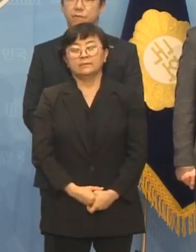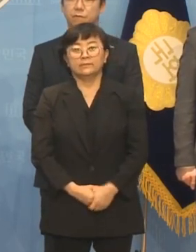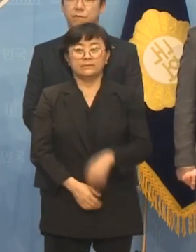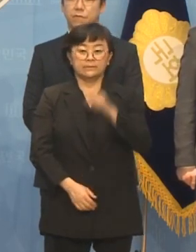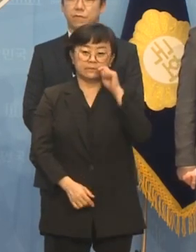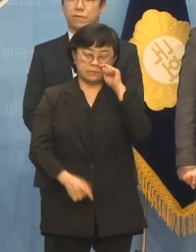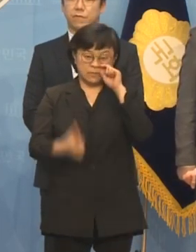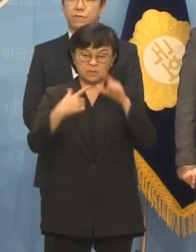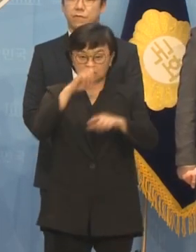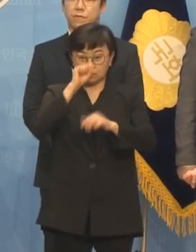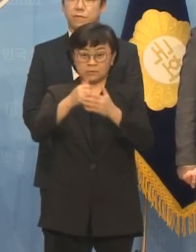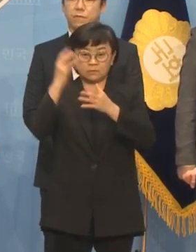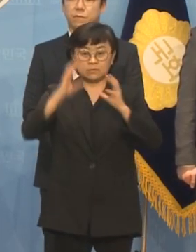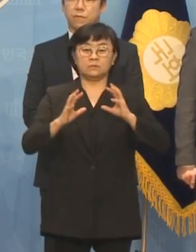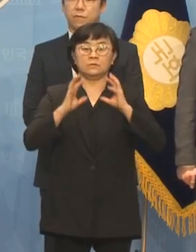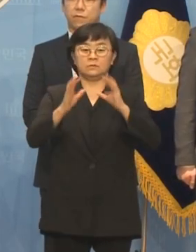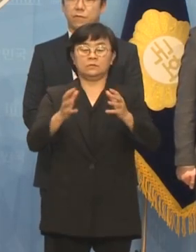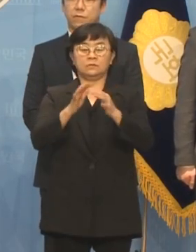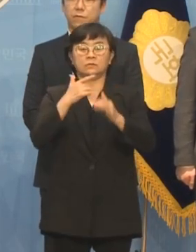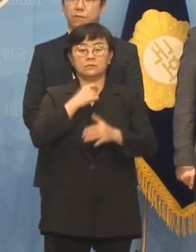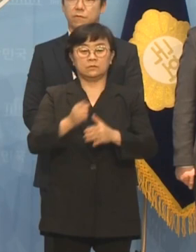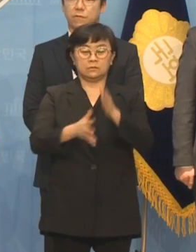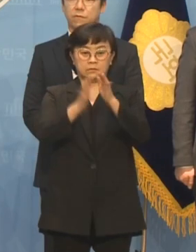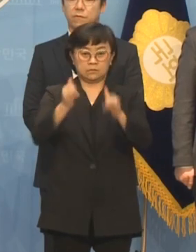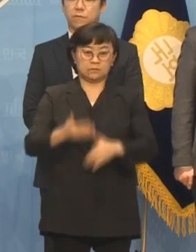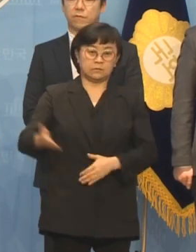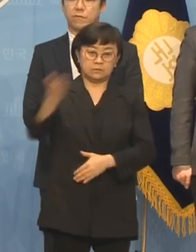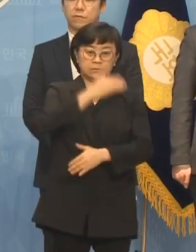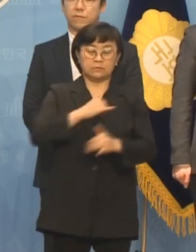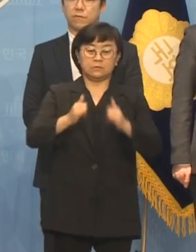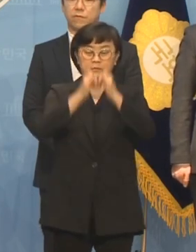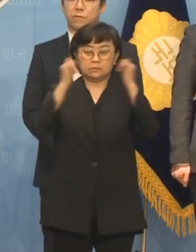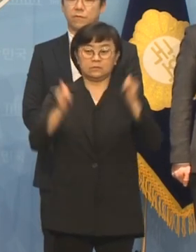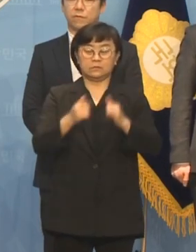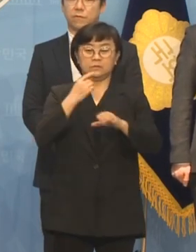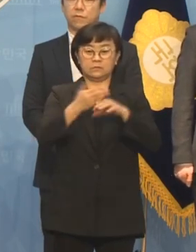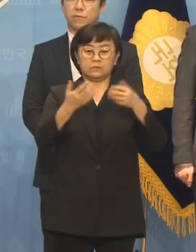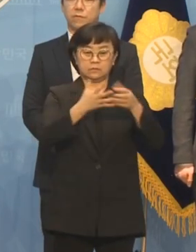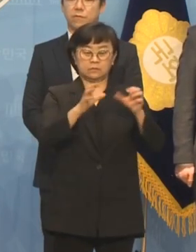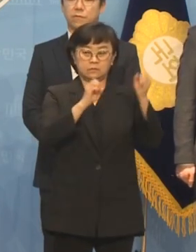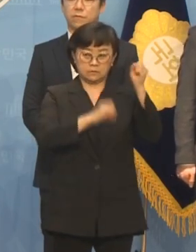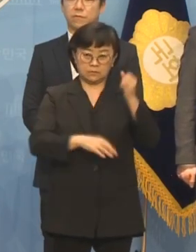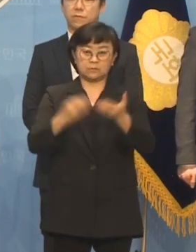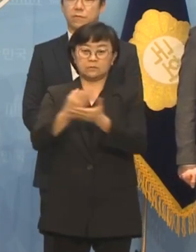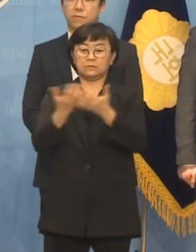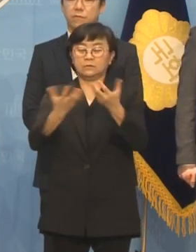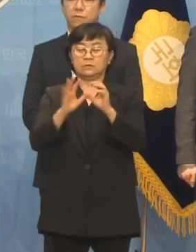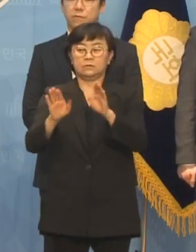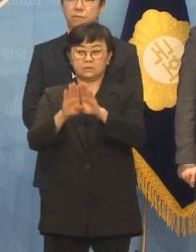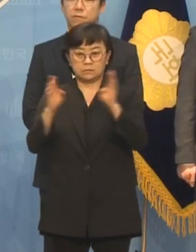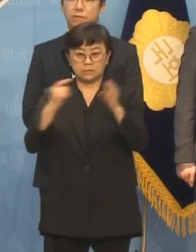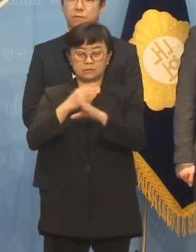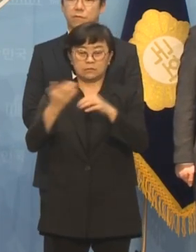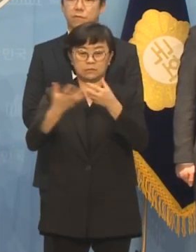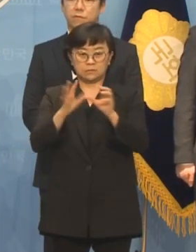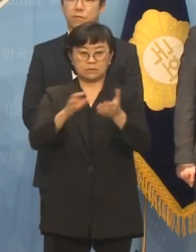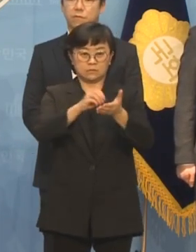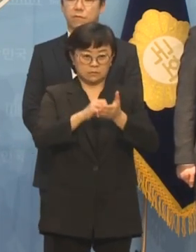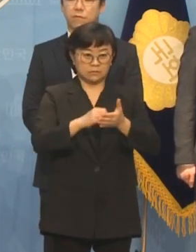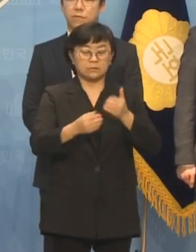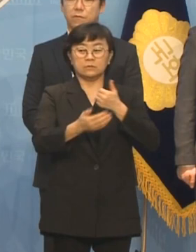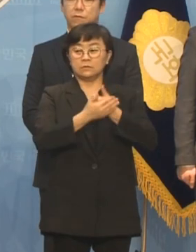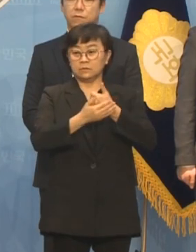더 나은 대한민국을 바라는 시민 여러분, 그리고 사회민주당을 비롯 기본소득당, 열린민주당의 당원들과